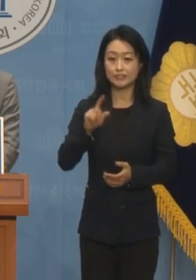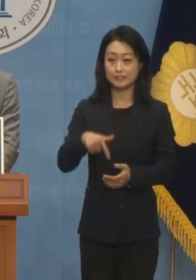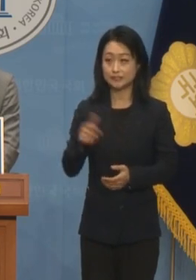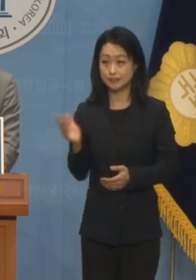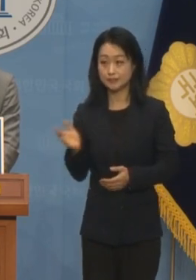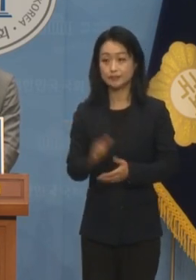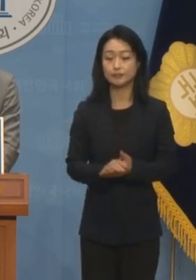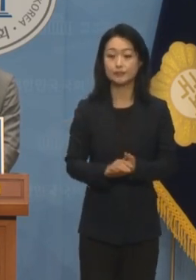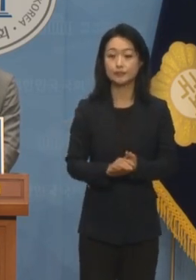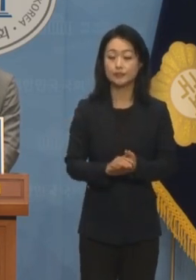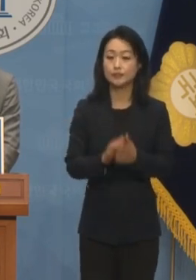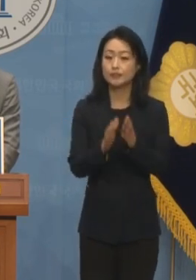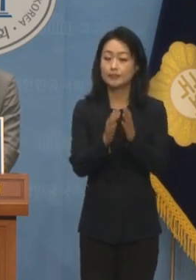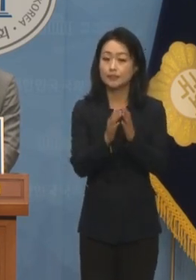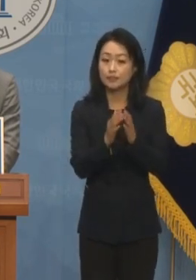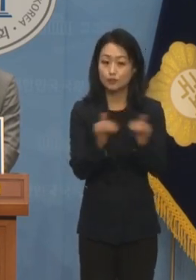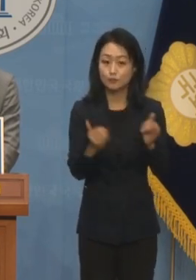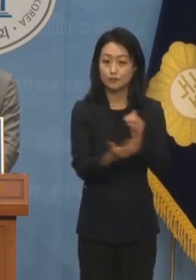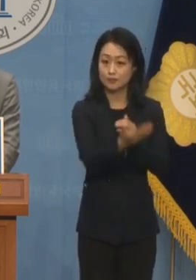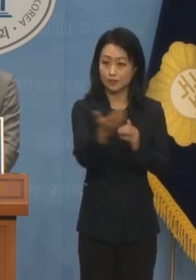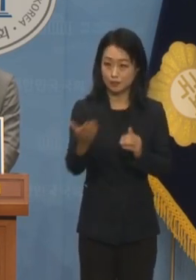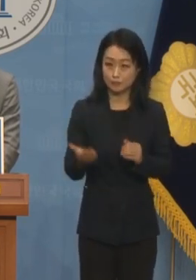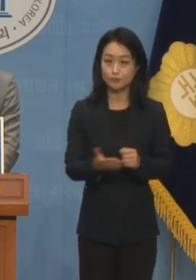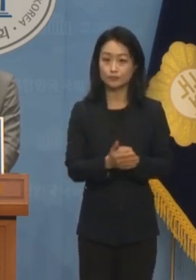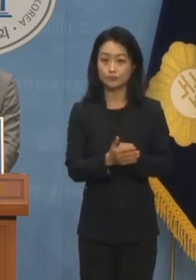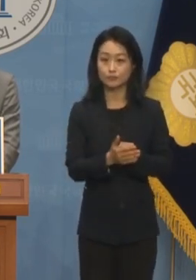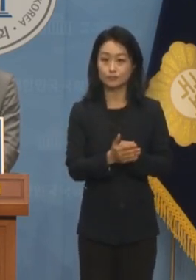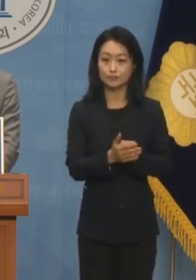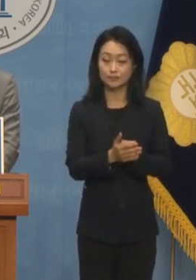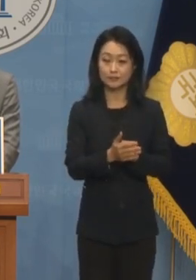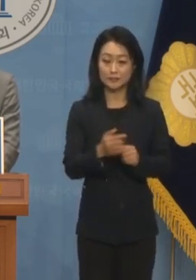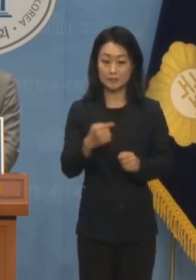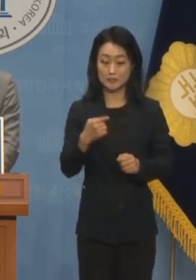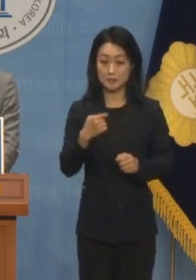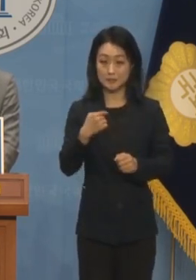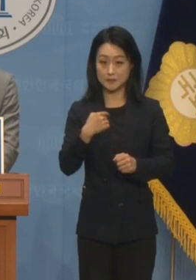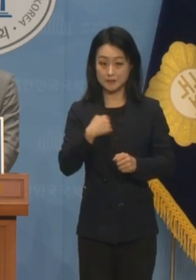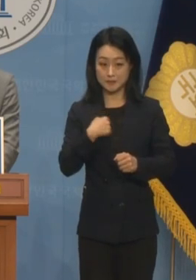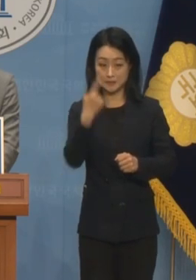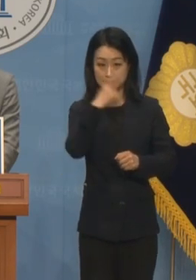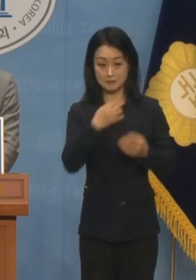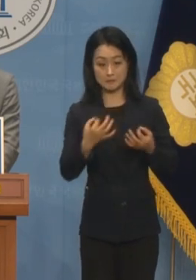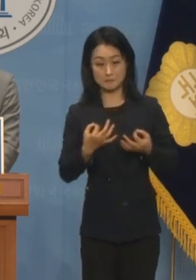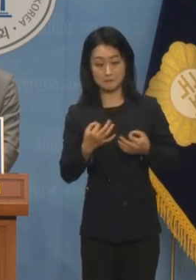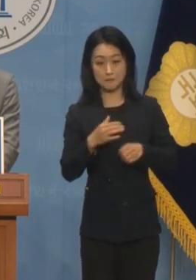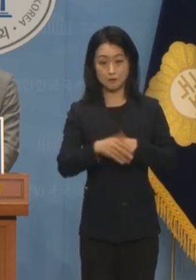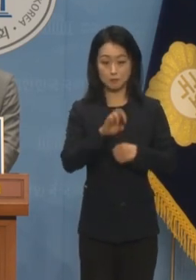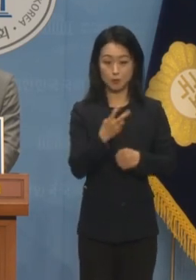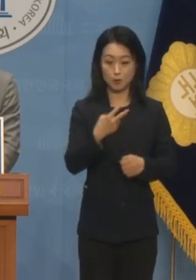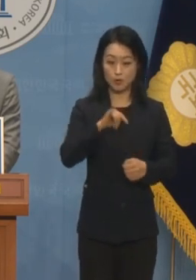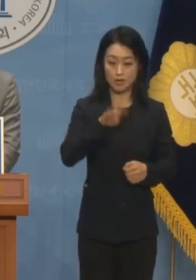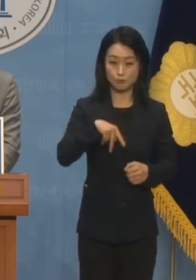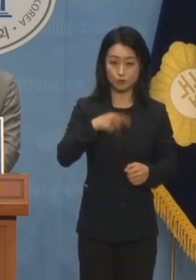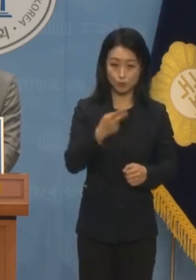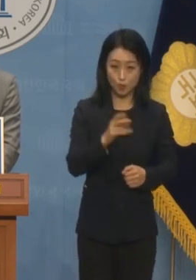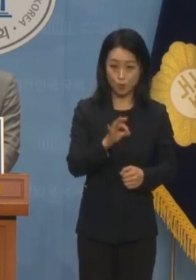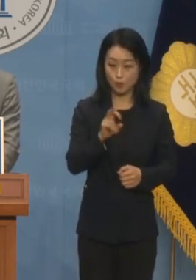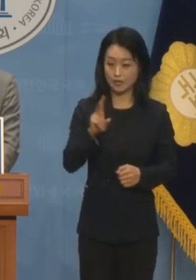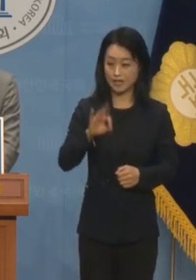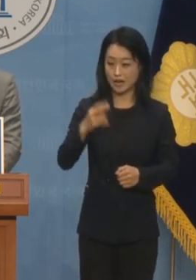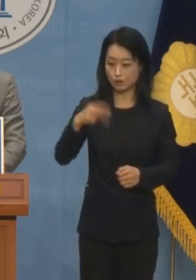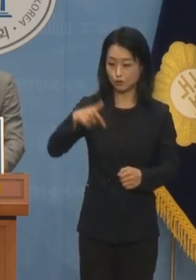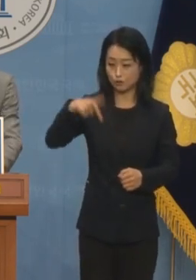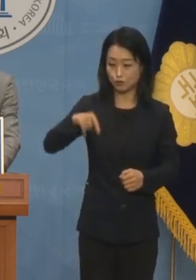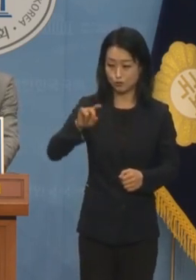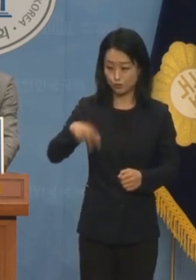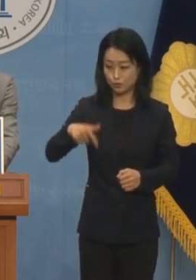자신의 인기몰이, 셀럽놀이의 수단으로 써먹은 표리부동, 양두구육, 인면수심,